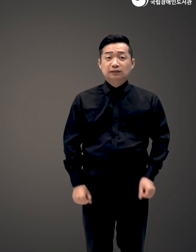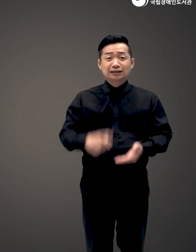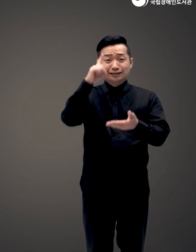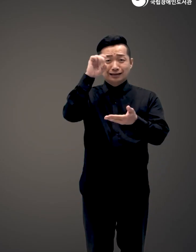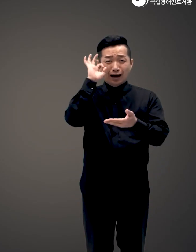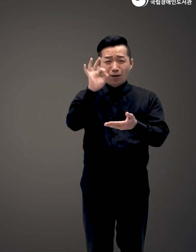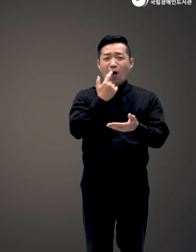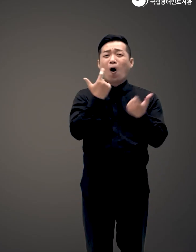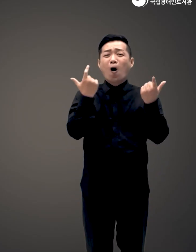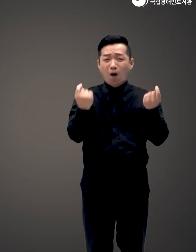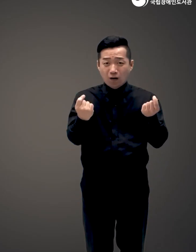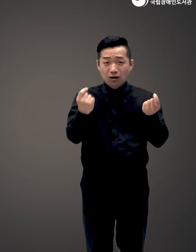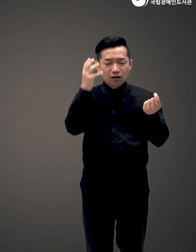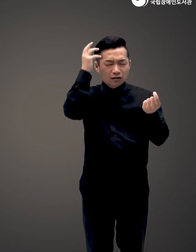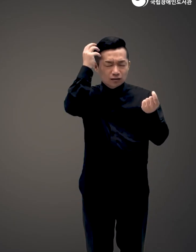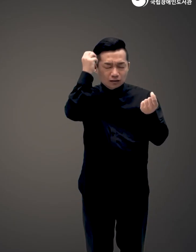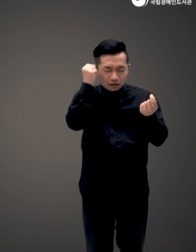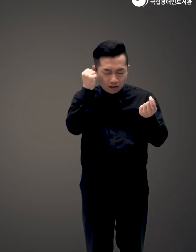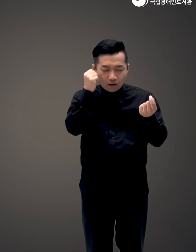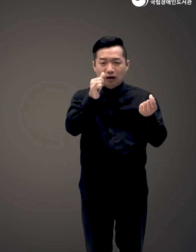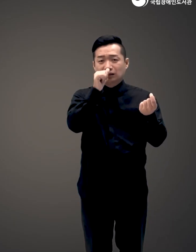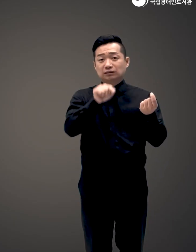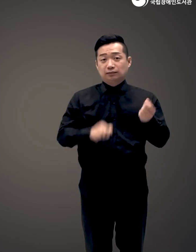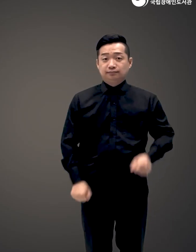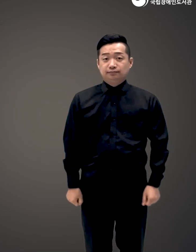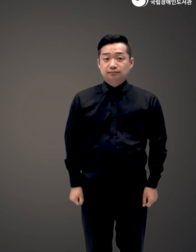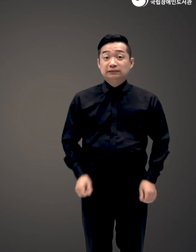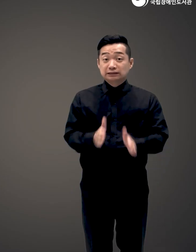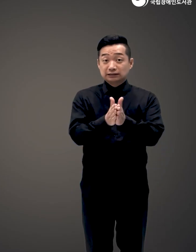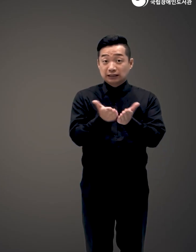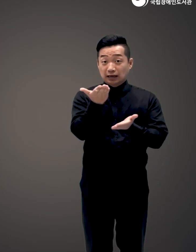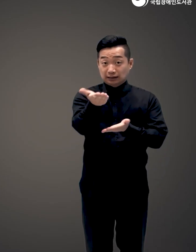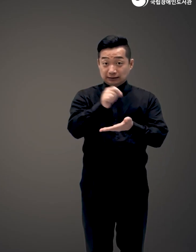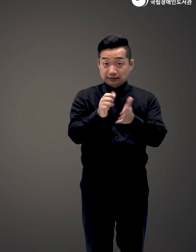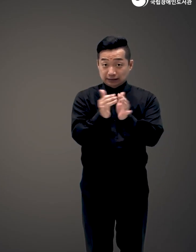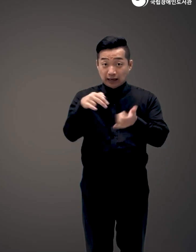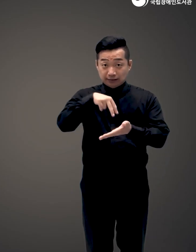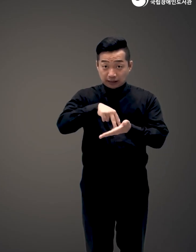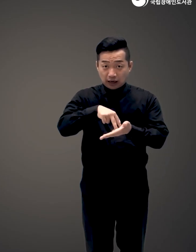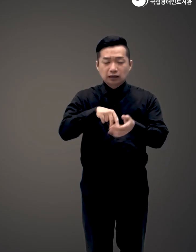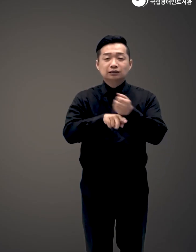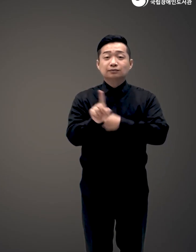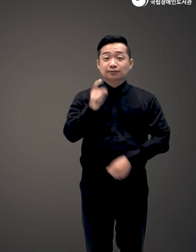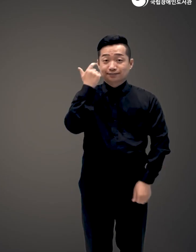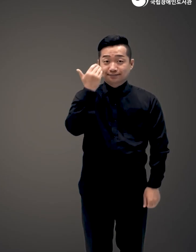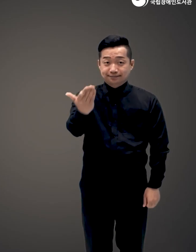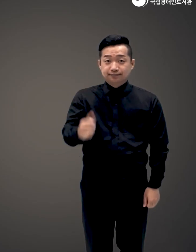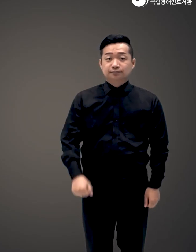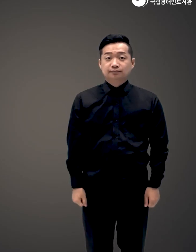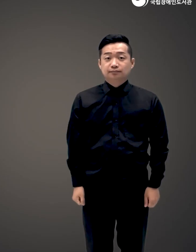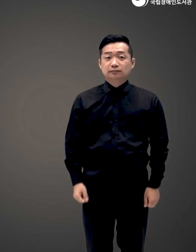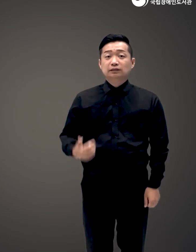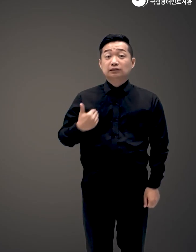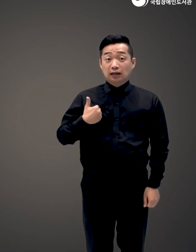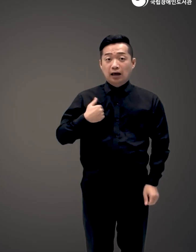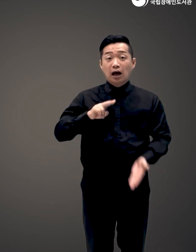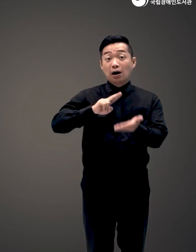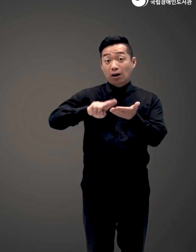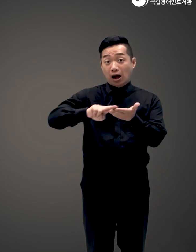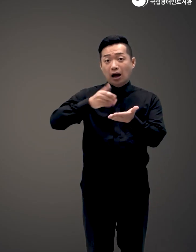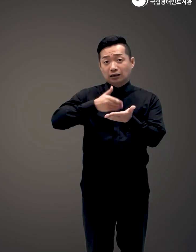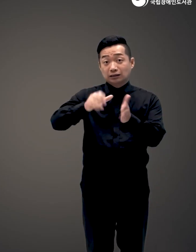이렇게 사진으로 본 것 같이 이렇게 기억에 남아있는 장면. 이 책이 작가님에게 어떤 의미일까요?